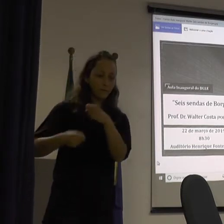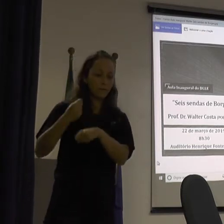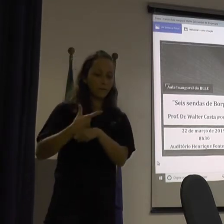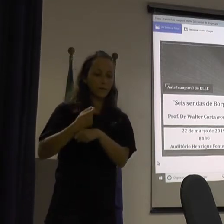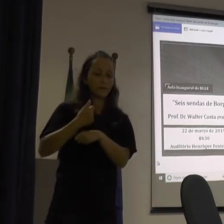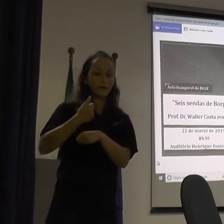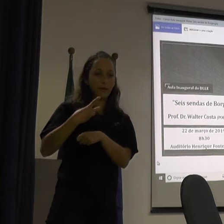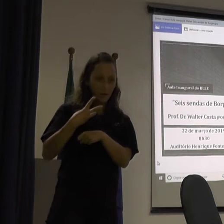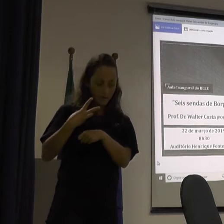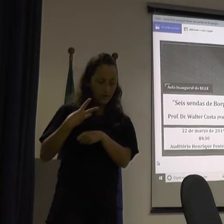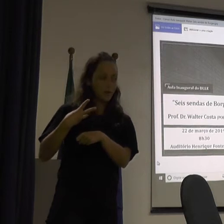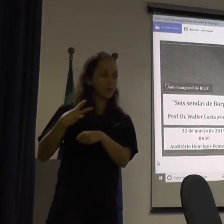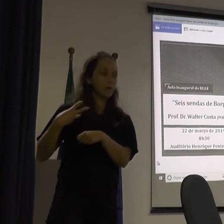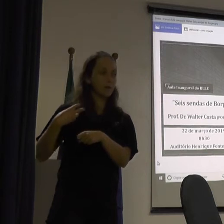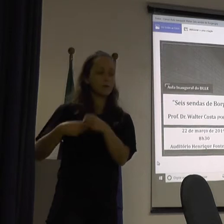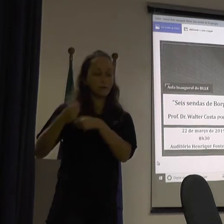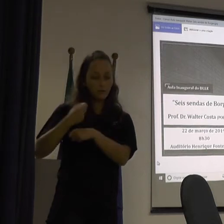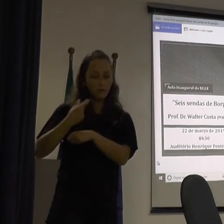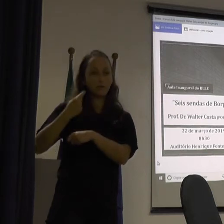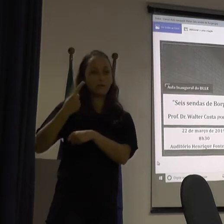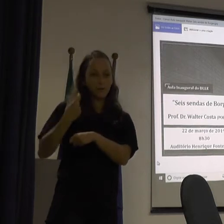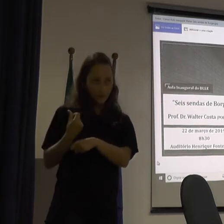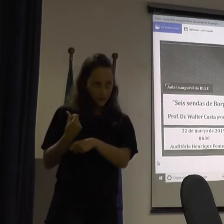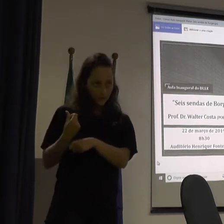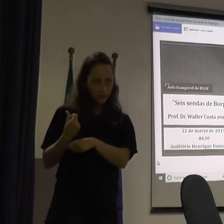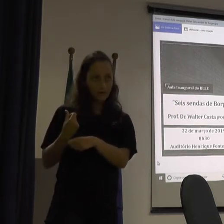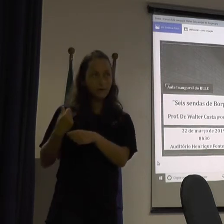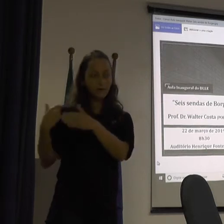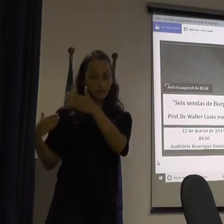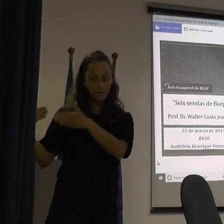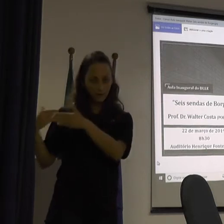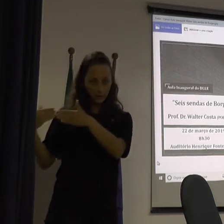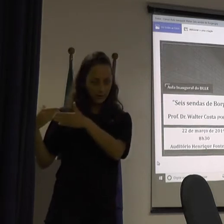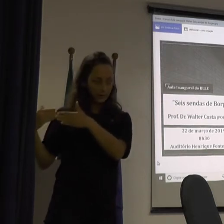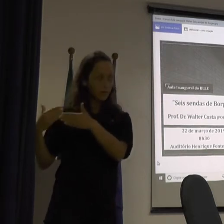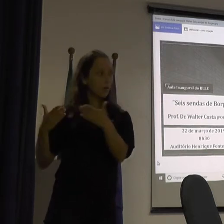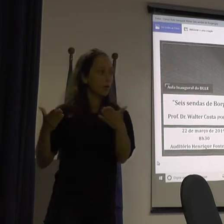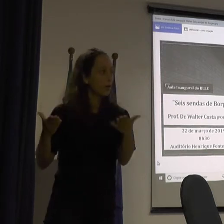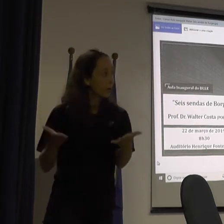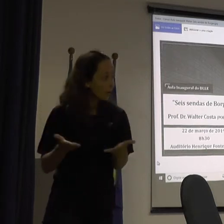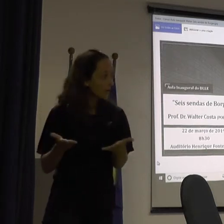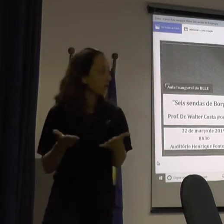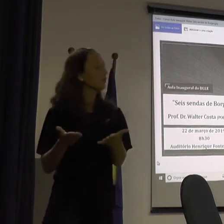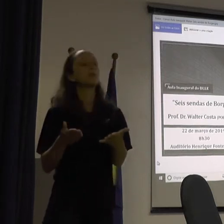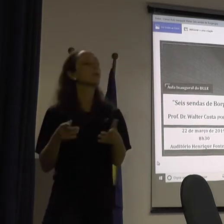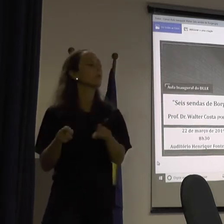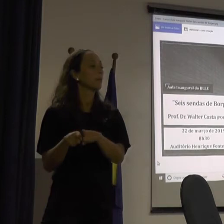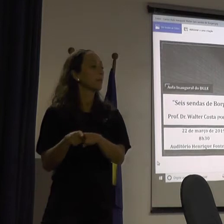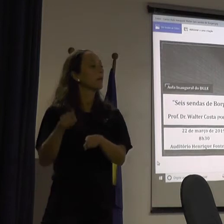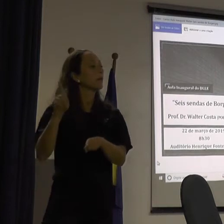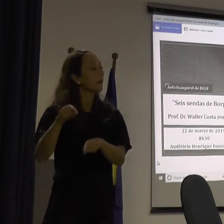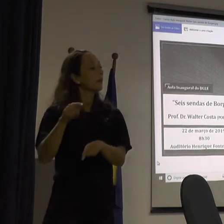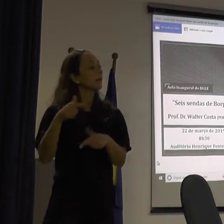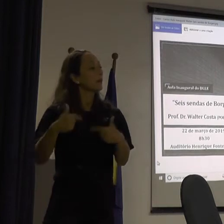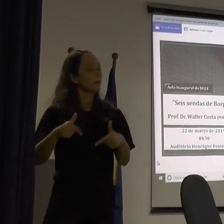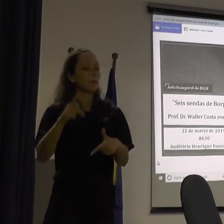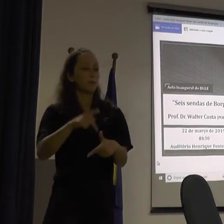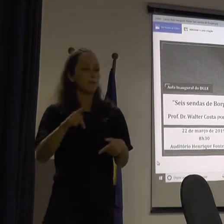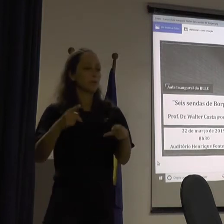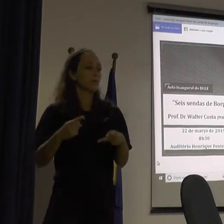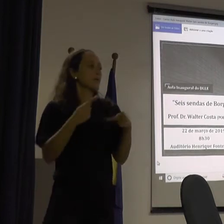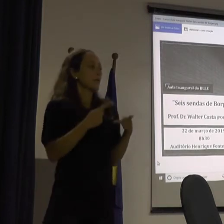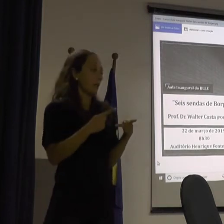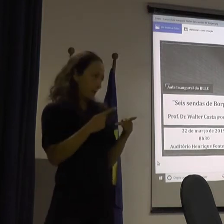2013 e 2016, entre 2013 e 2016, e atualmente é professor visitante da